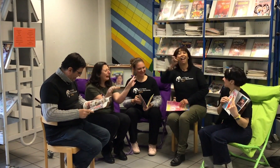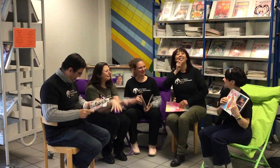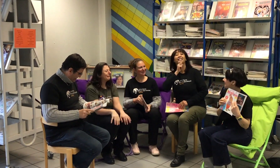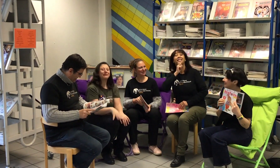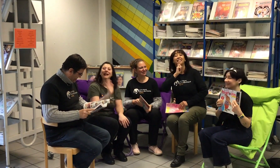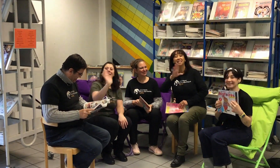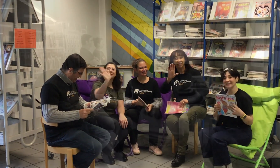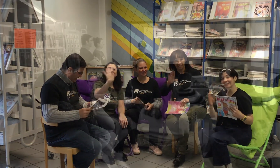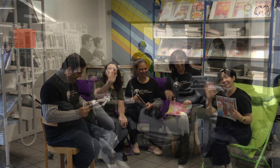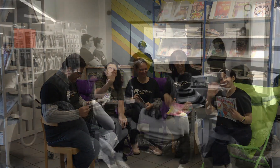À tout à l'heure.